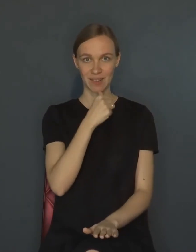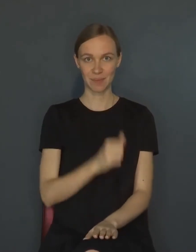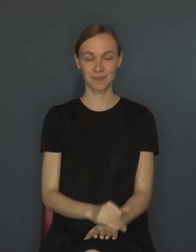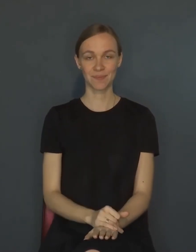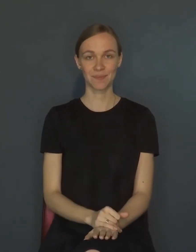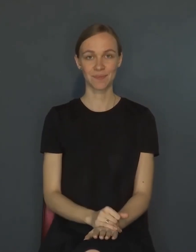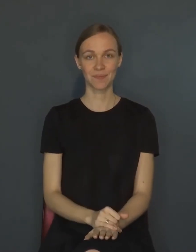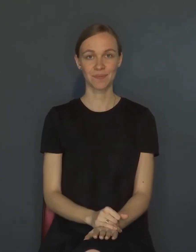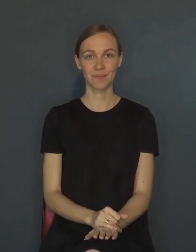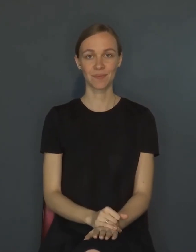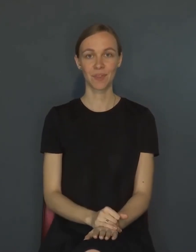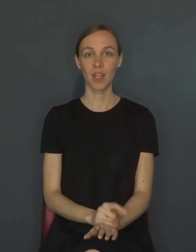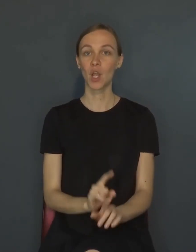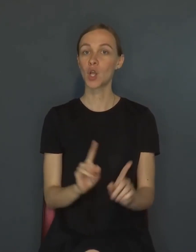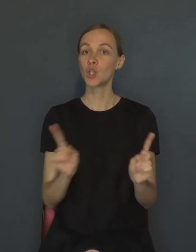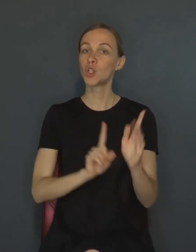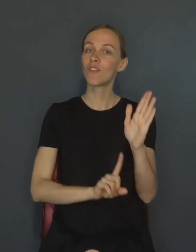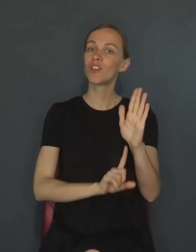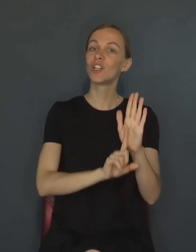що відліковував час.